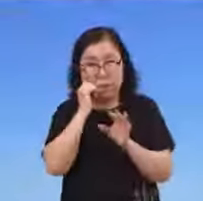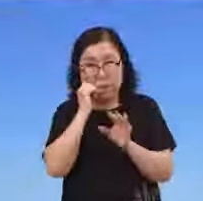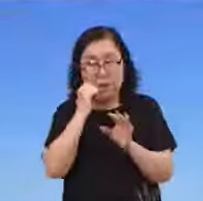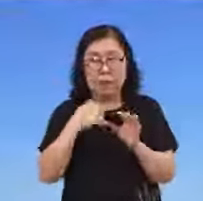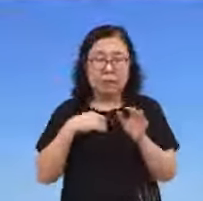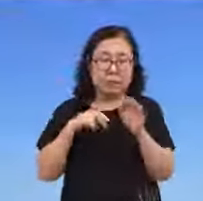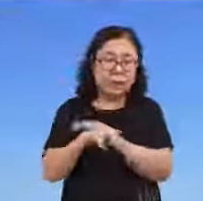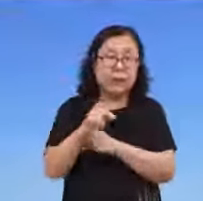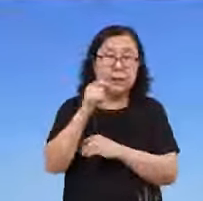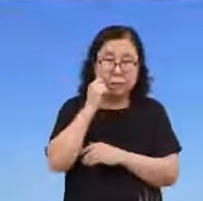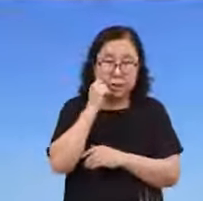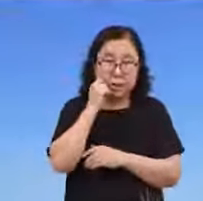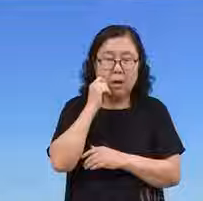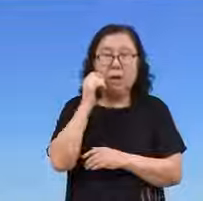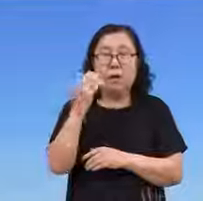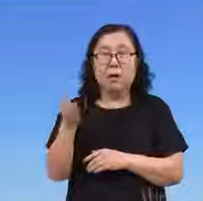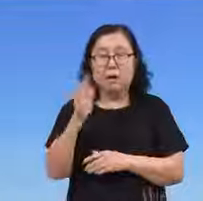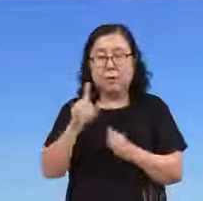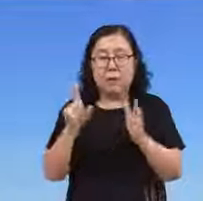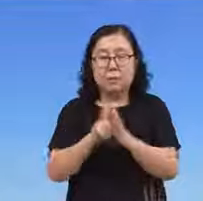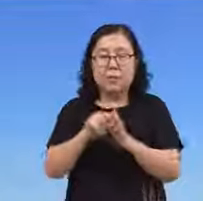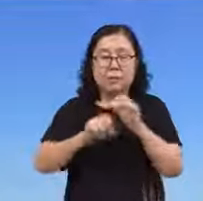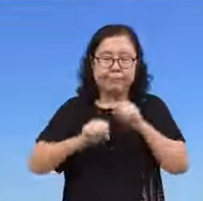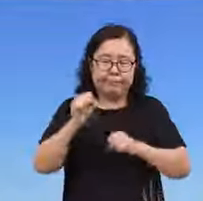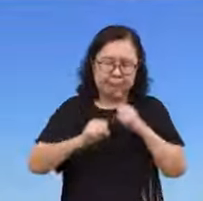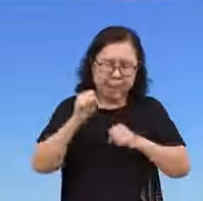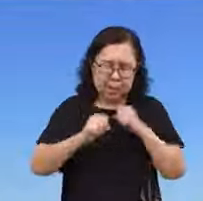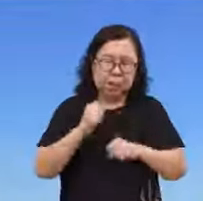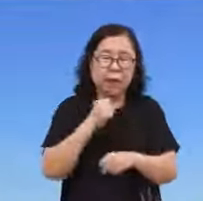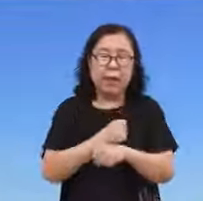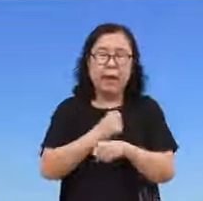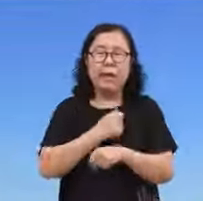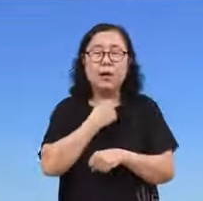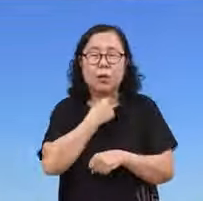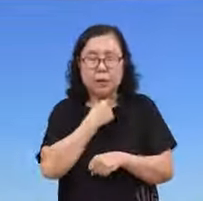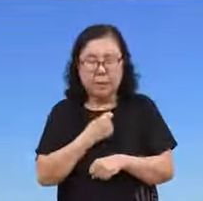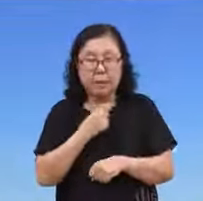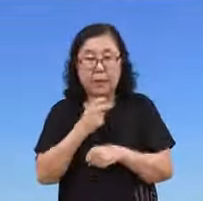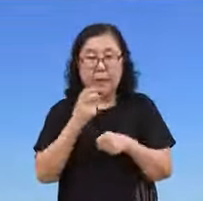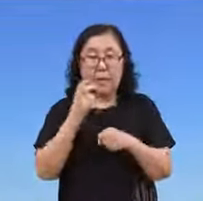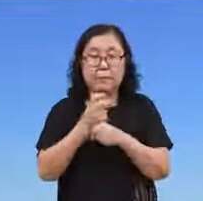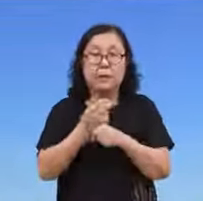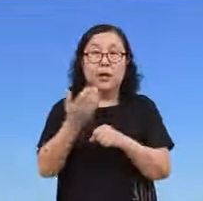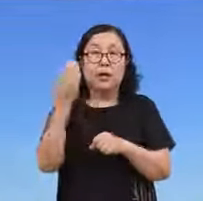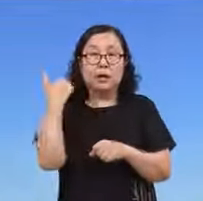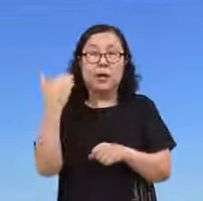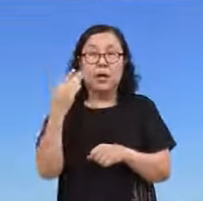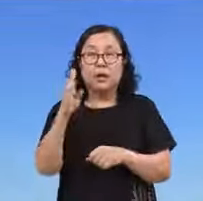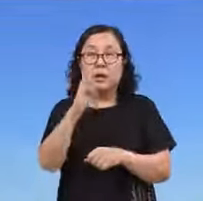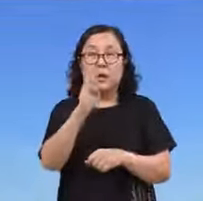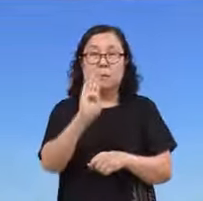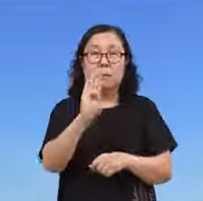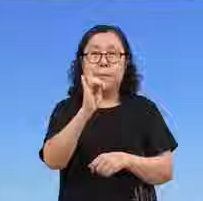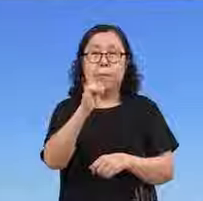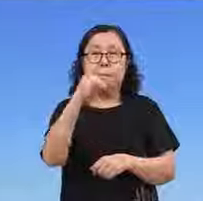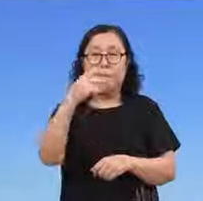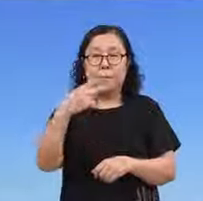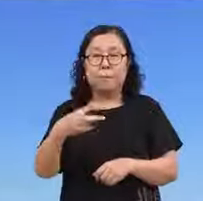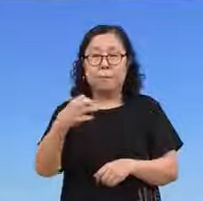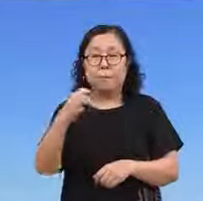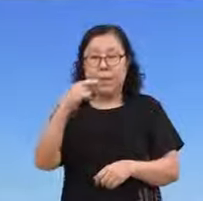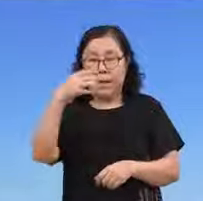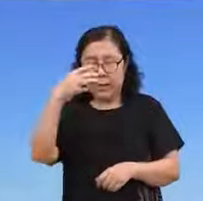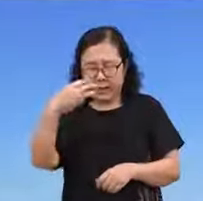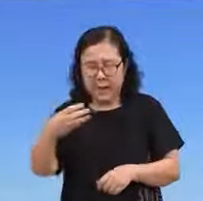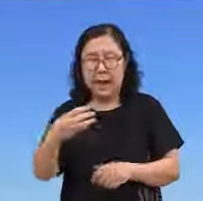이 두려움은 내가 피할 수 없다 할지라도 믿음이 작동되기를 원합니다. 20년 전 그 초라한 베델, 민낯이